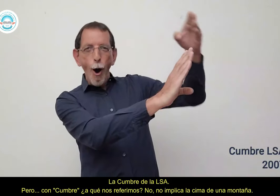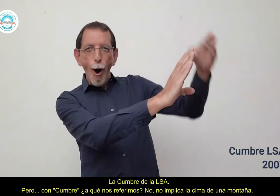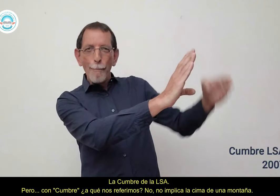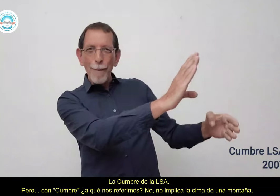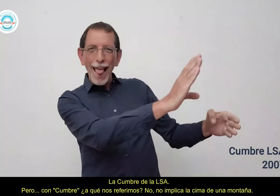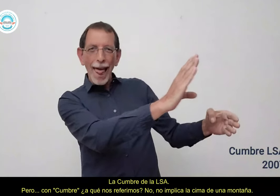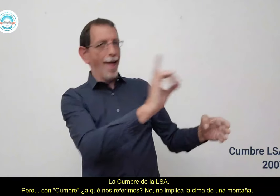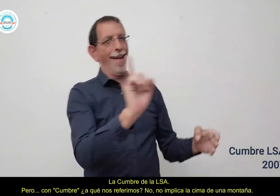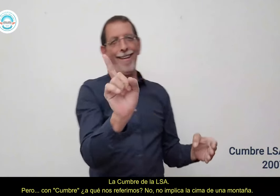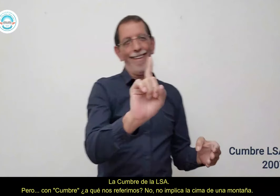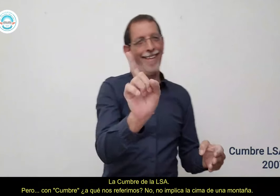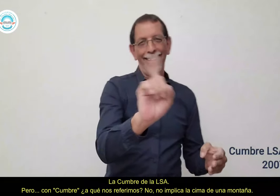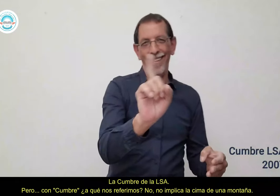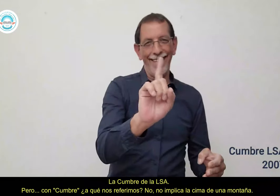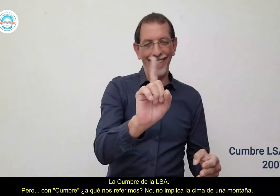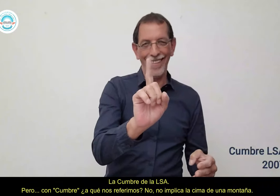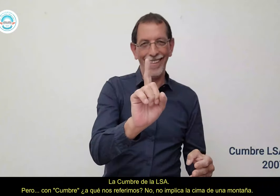la cima de una montaña.